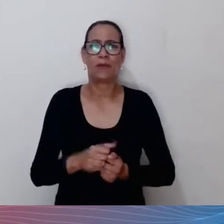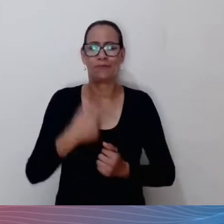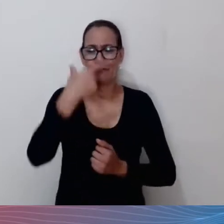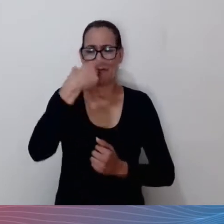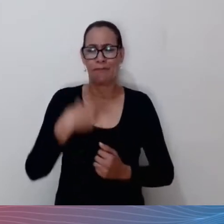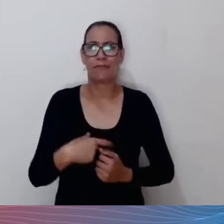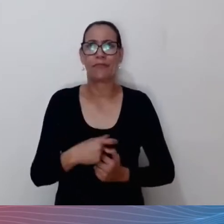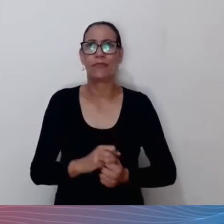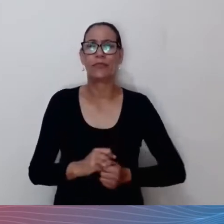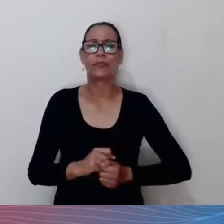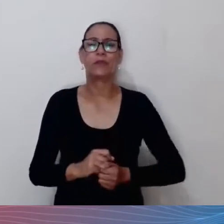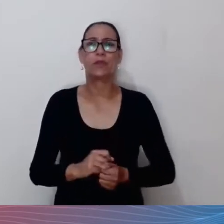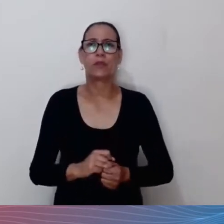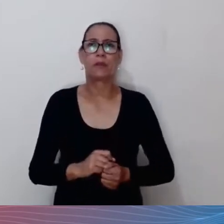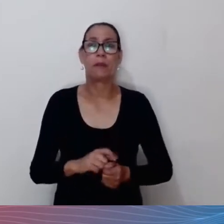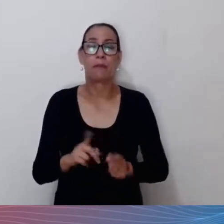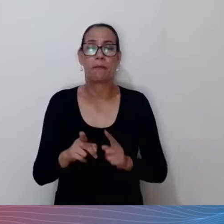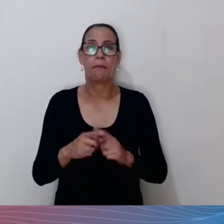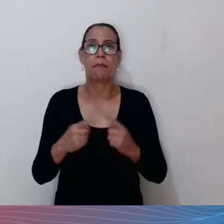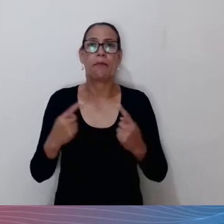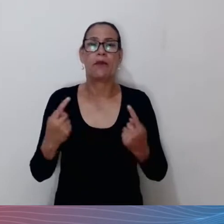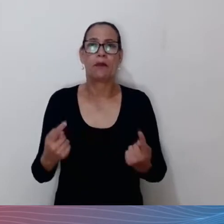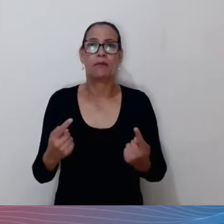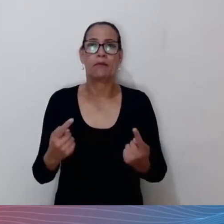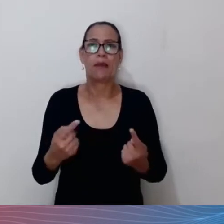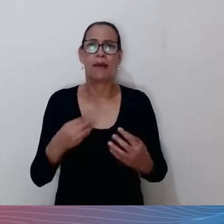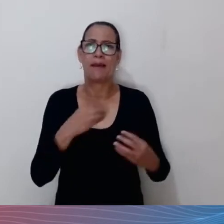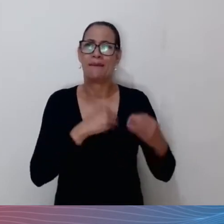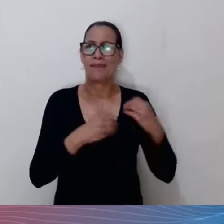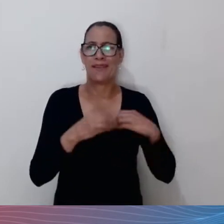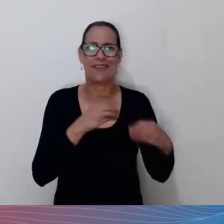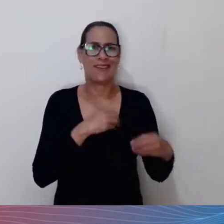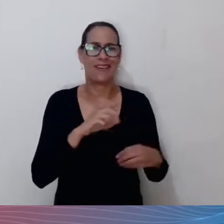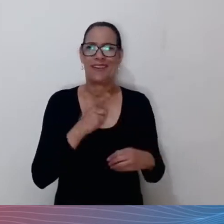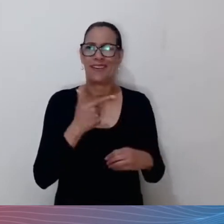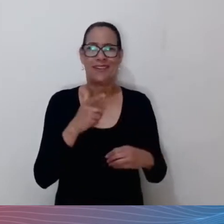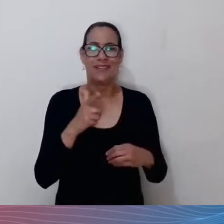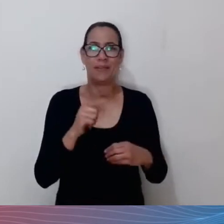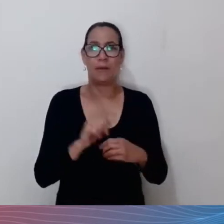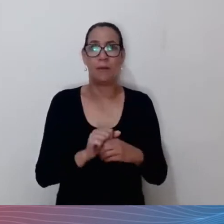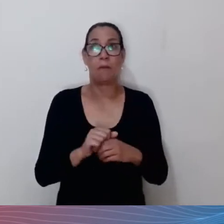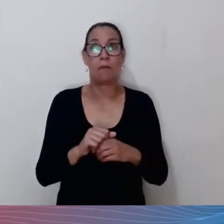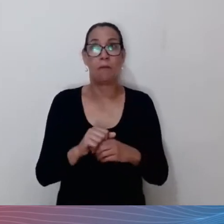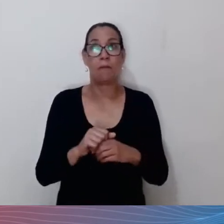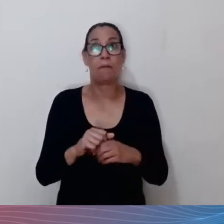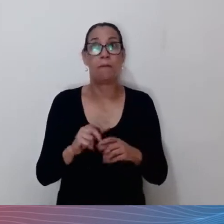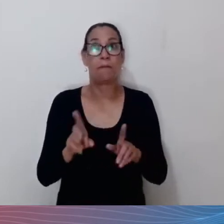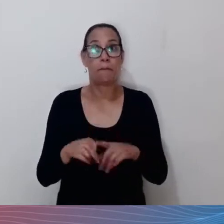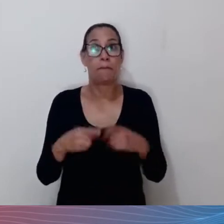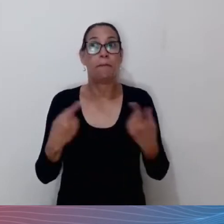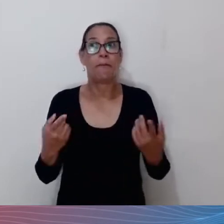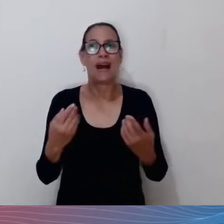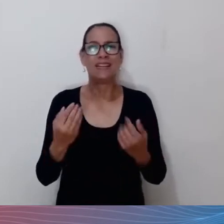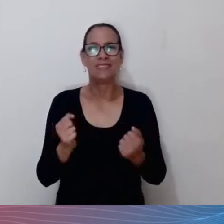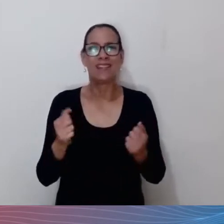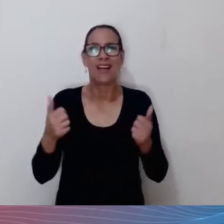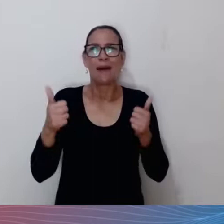semelhança, mas sem pecado. Acheguemo-nos, portanto, aonde?